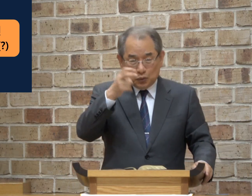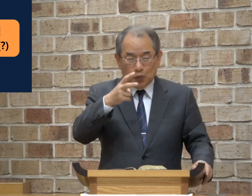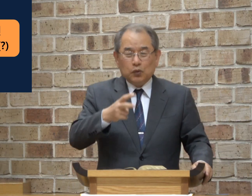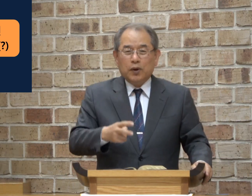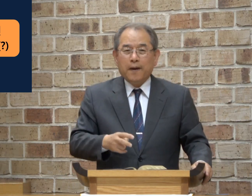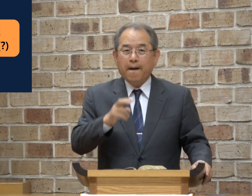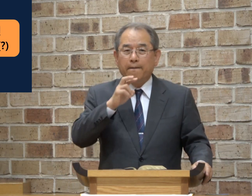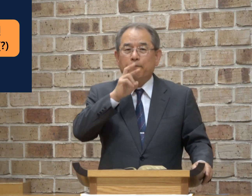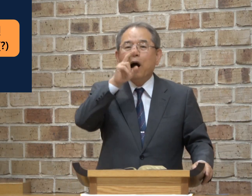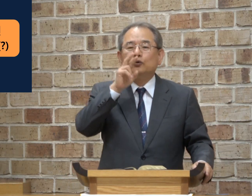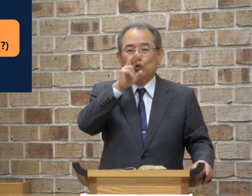또한